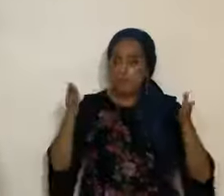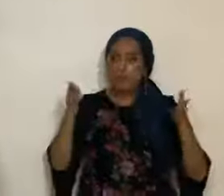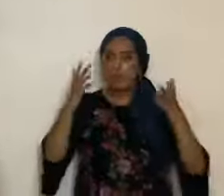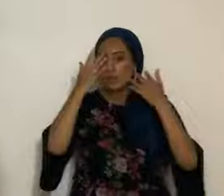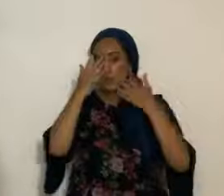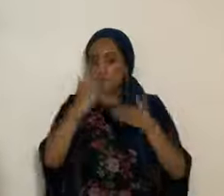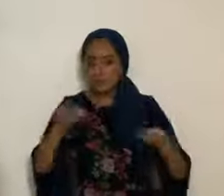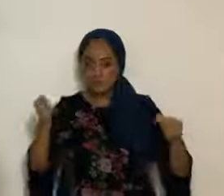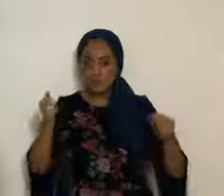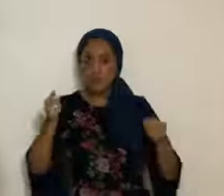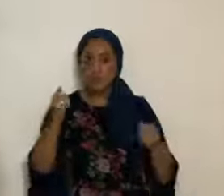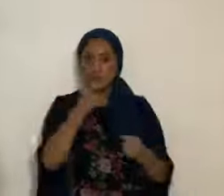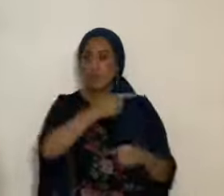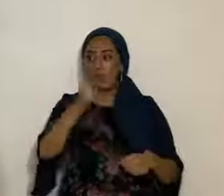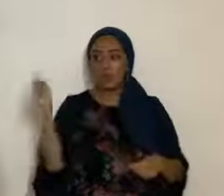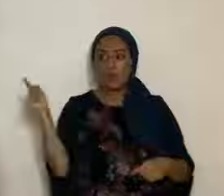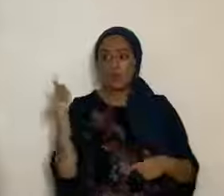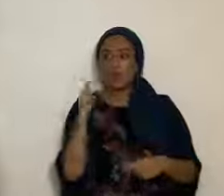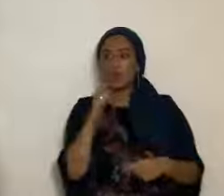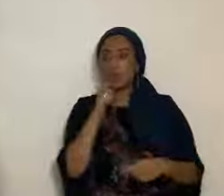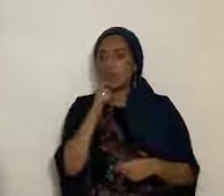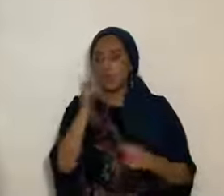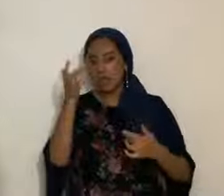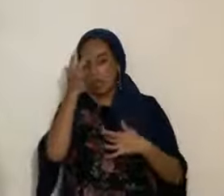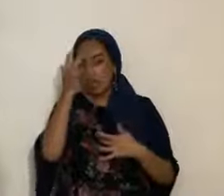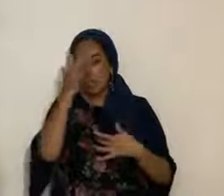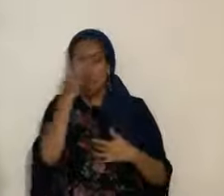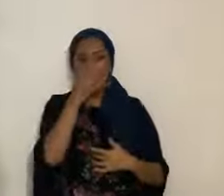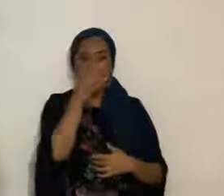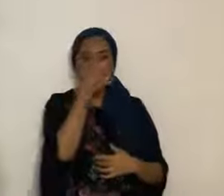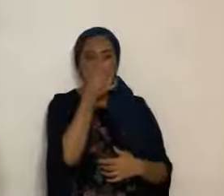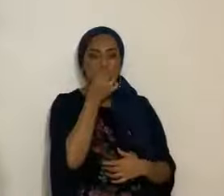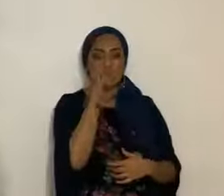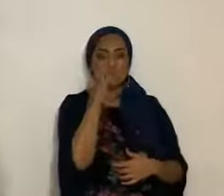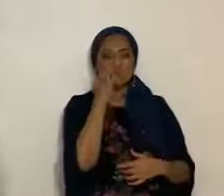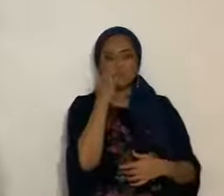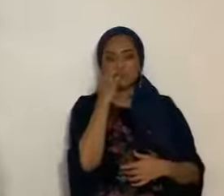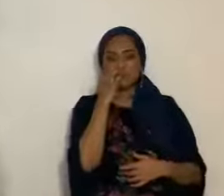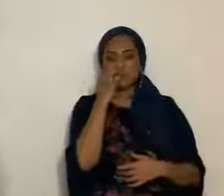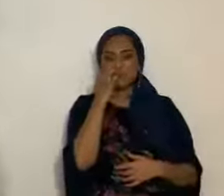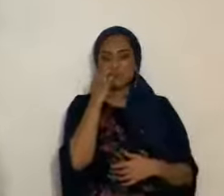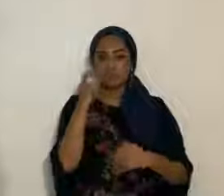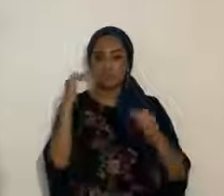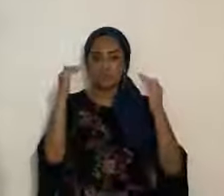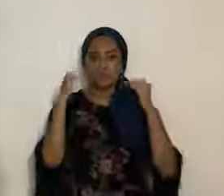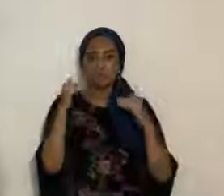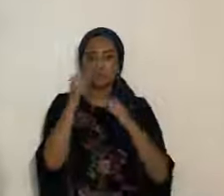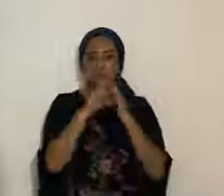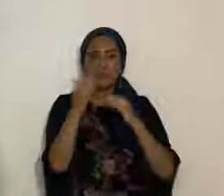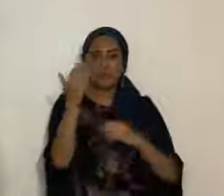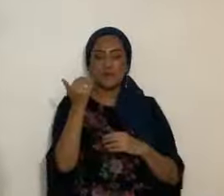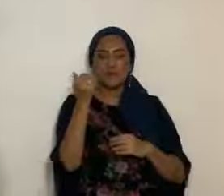a los que de ellos estaban enfermos. Vamos más adelante, capítulo 15, en el